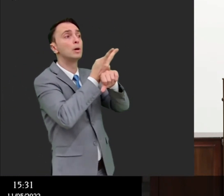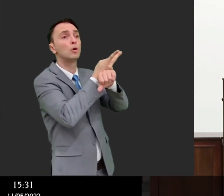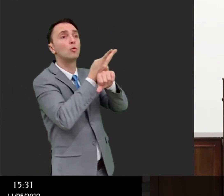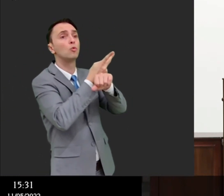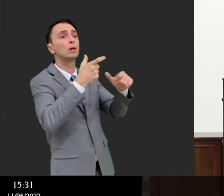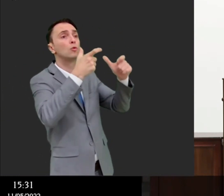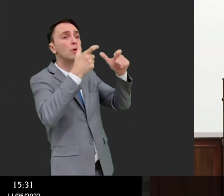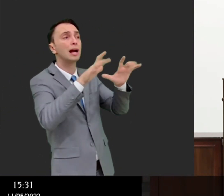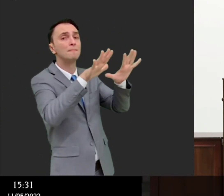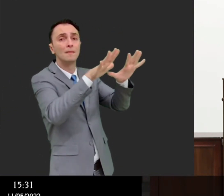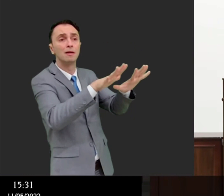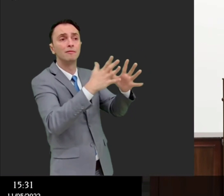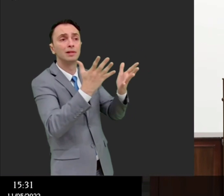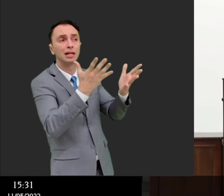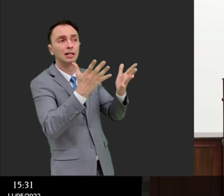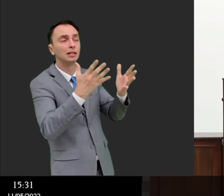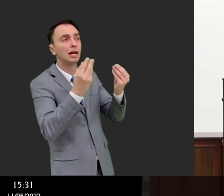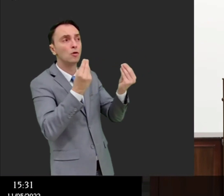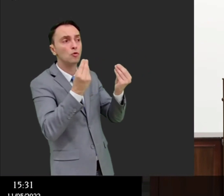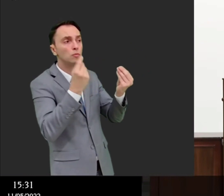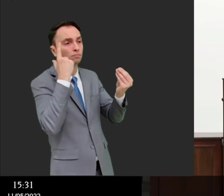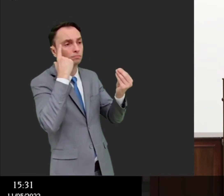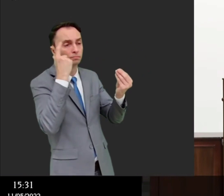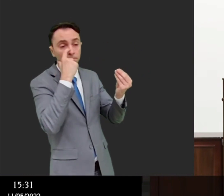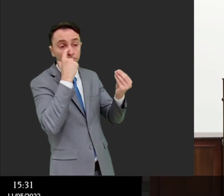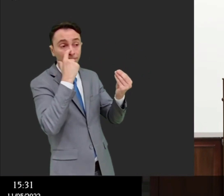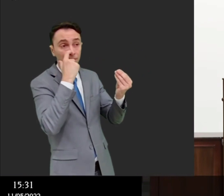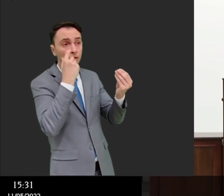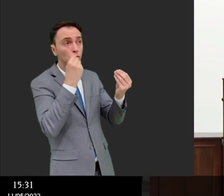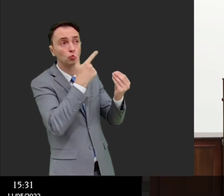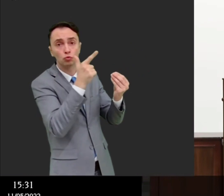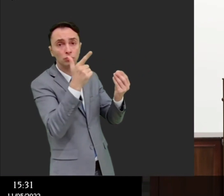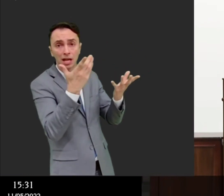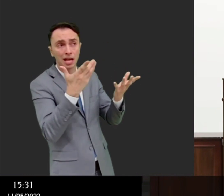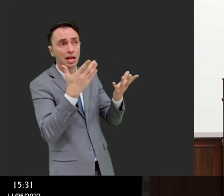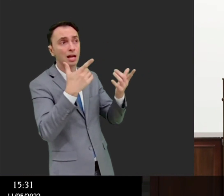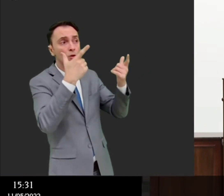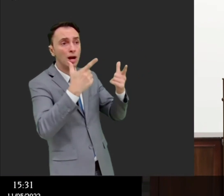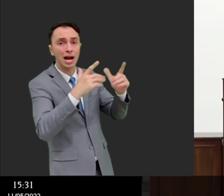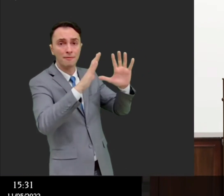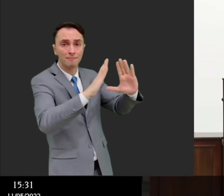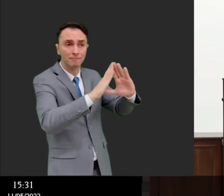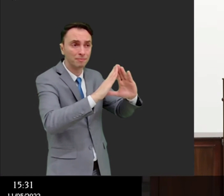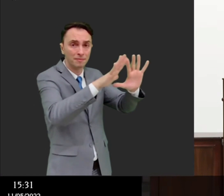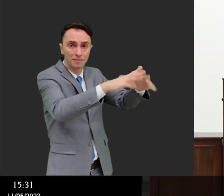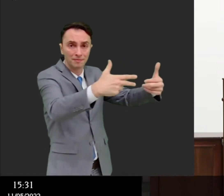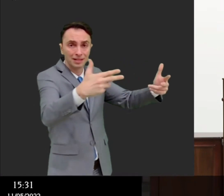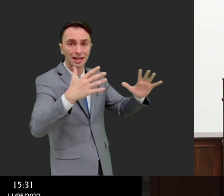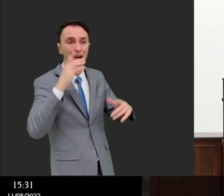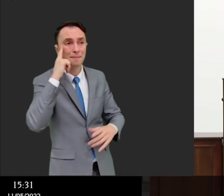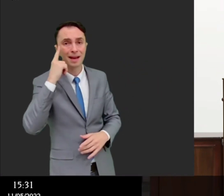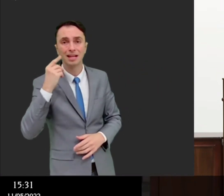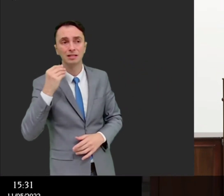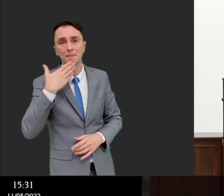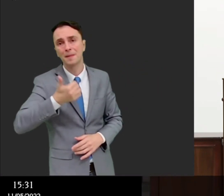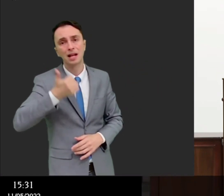lugares assim, viver como vive alguns por aqui no país, aí embaixo de uma telinha, embaixo